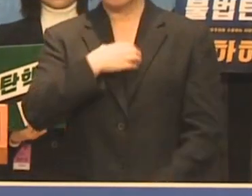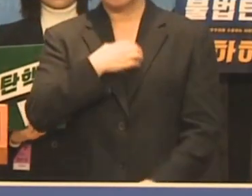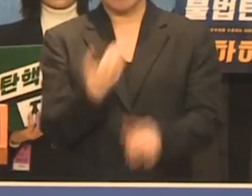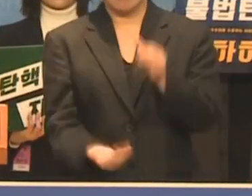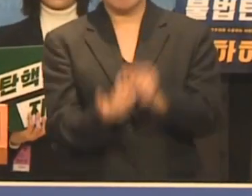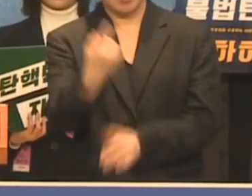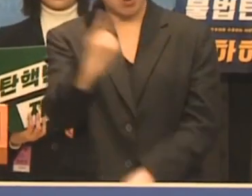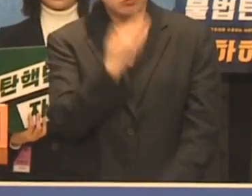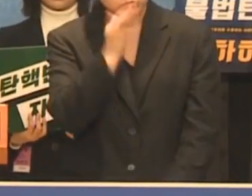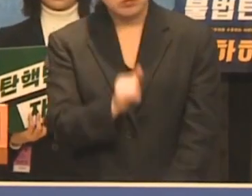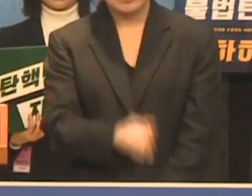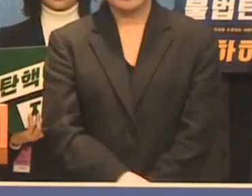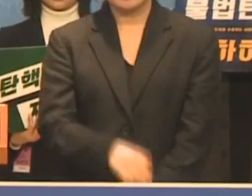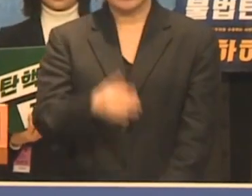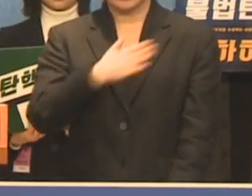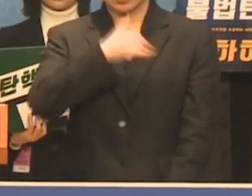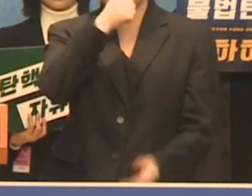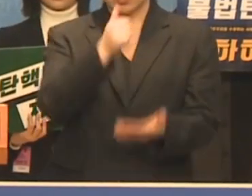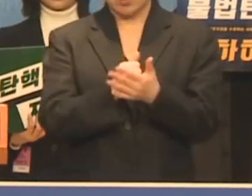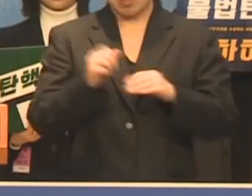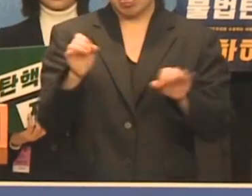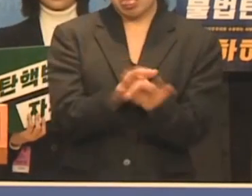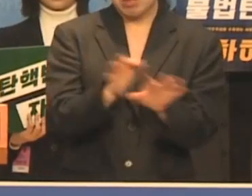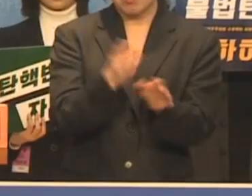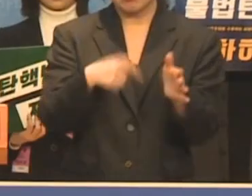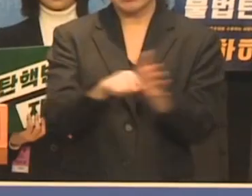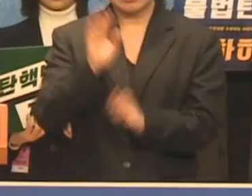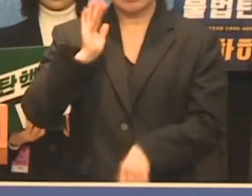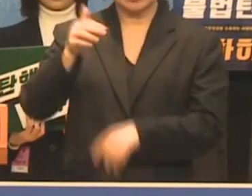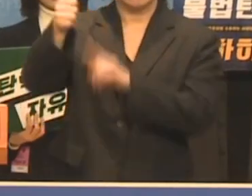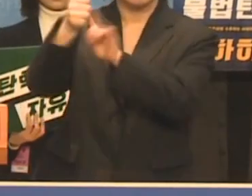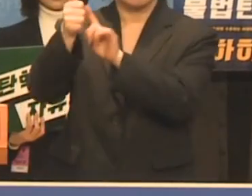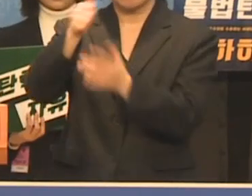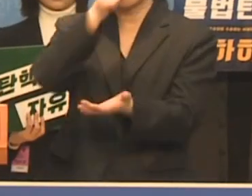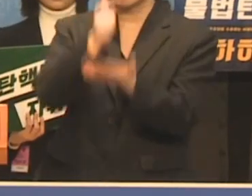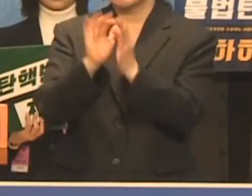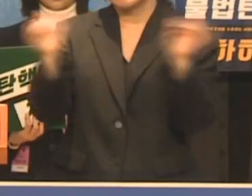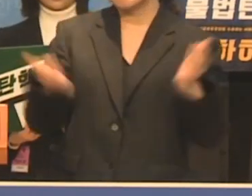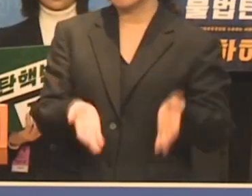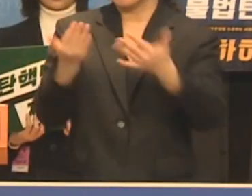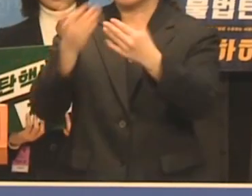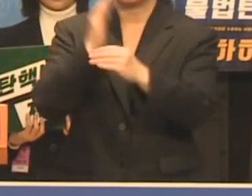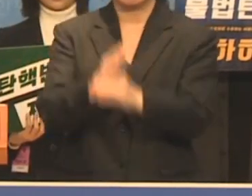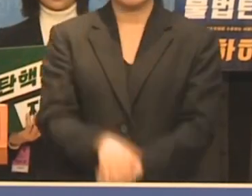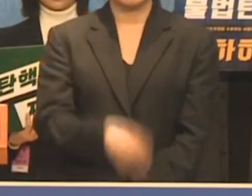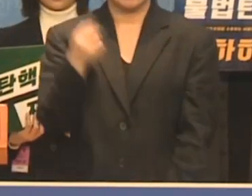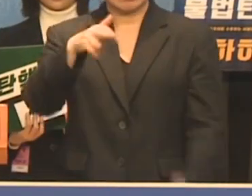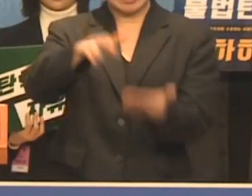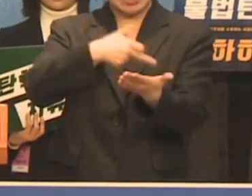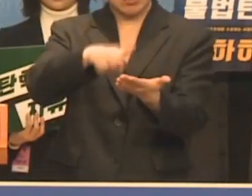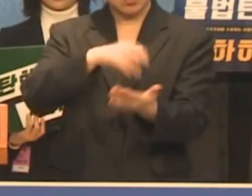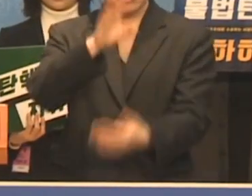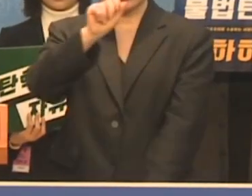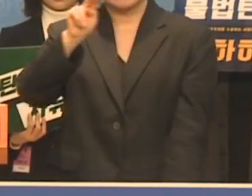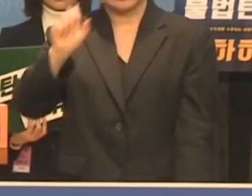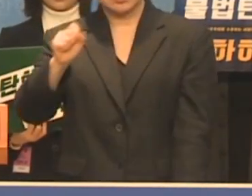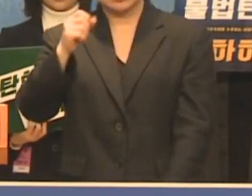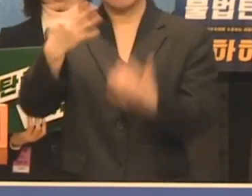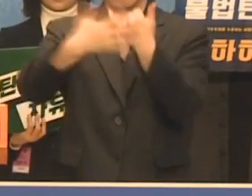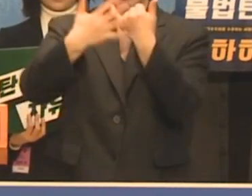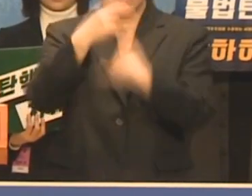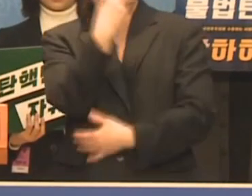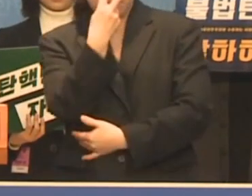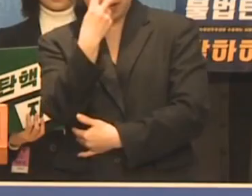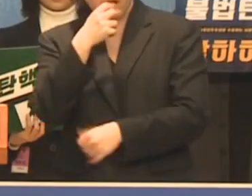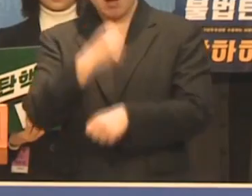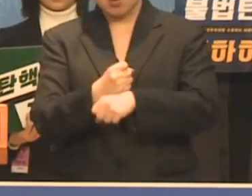있습니다. 또한 자신들의 죄를 덮기 위해 국민이 뽑은 대통령을 죄인으로 몰아가고 있습니다. 카카오톡, SNS, 유튜브 검열